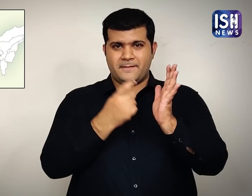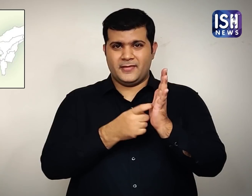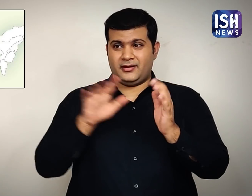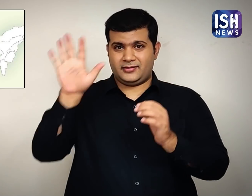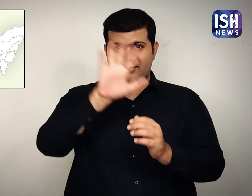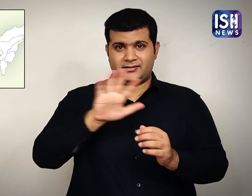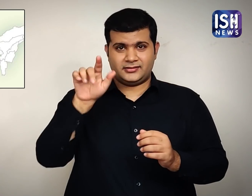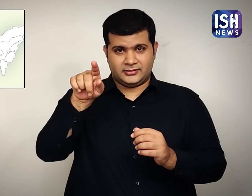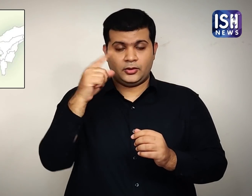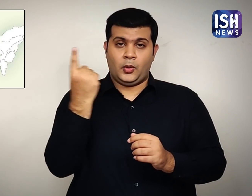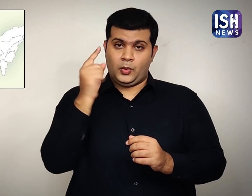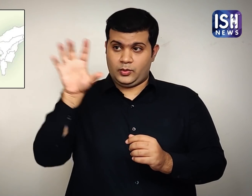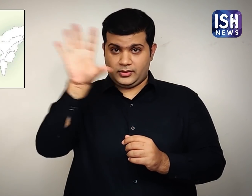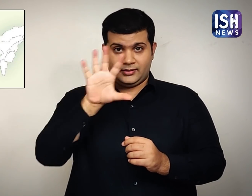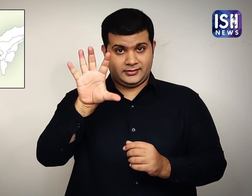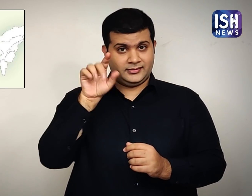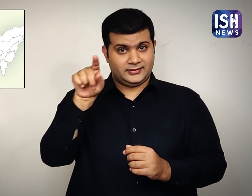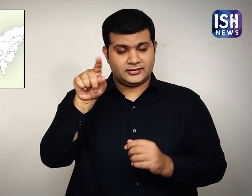बिहार में कई स्कूल है